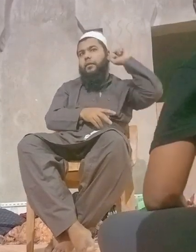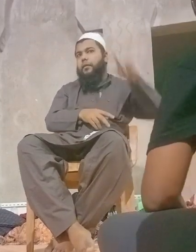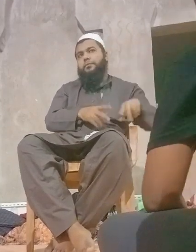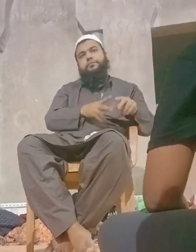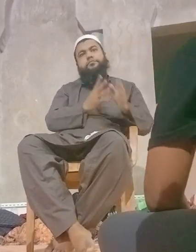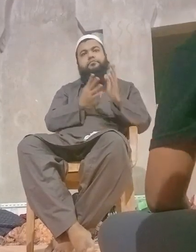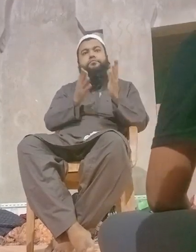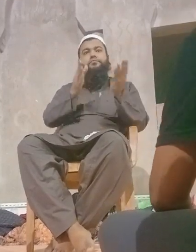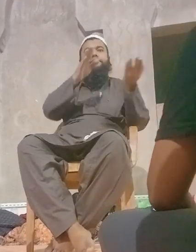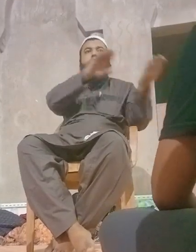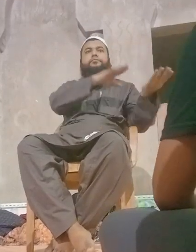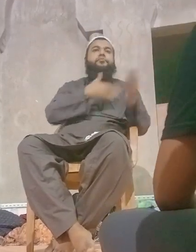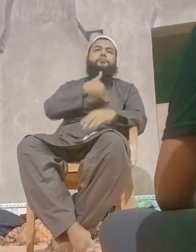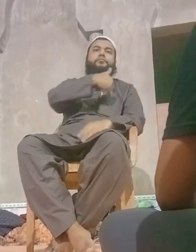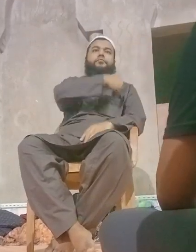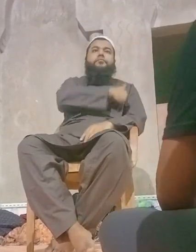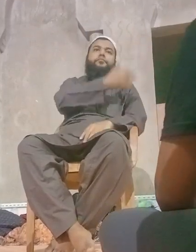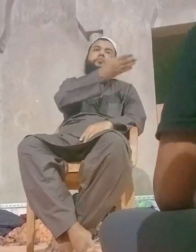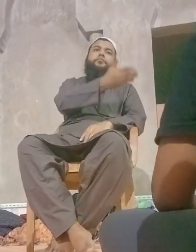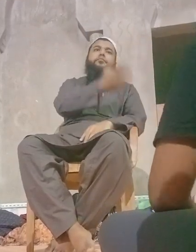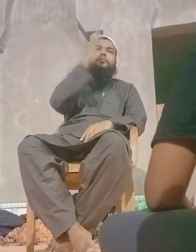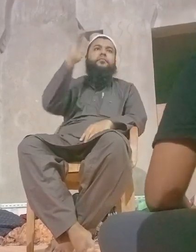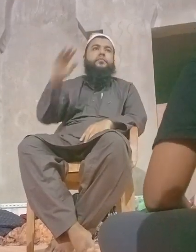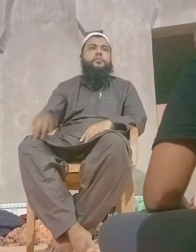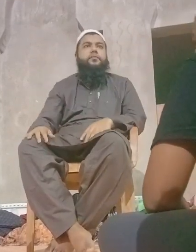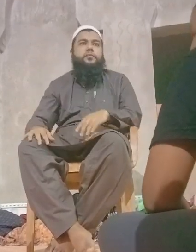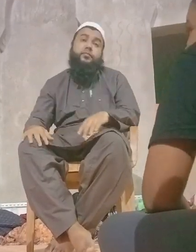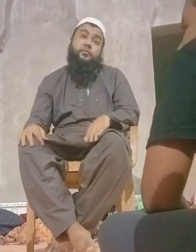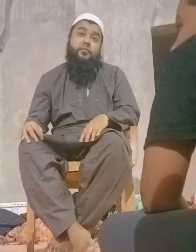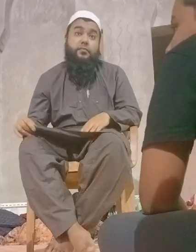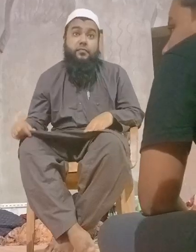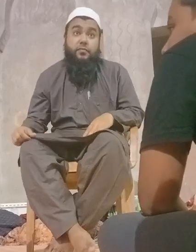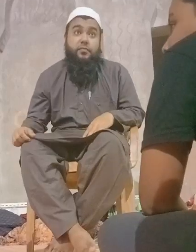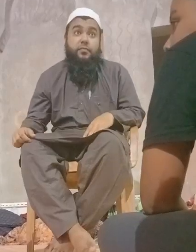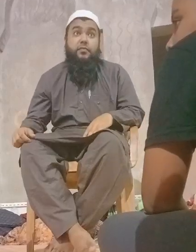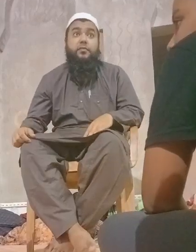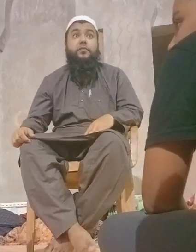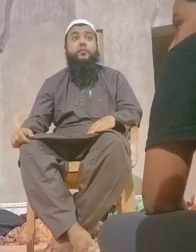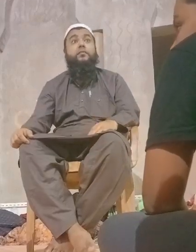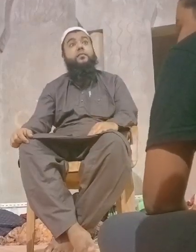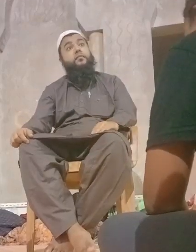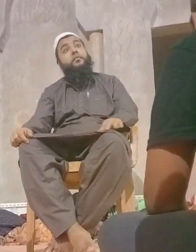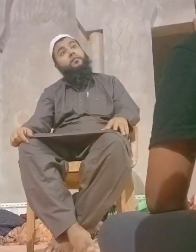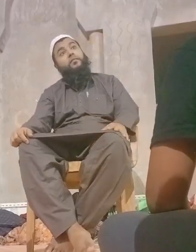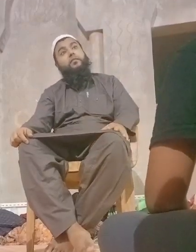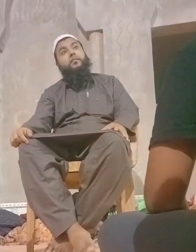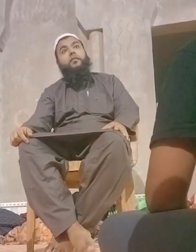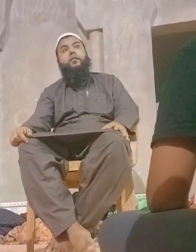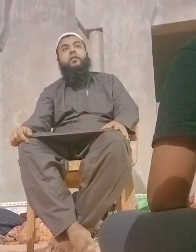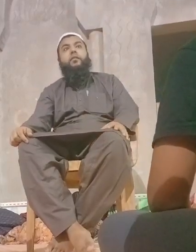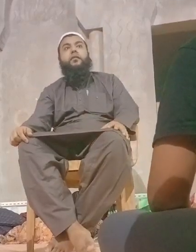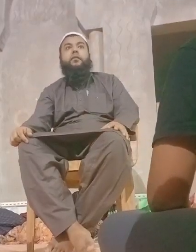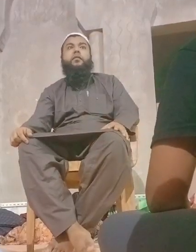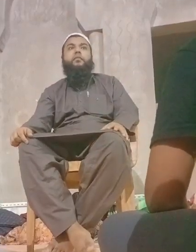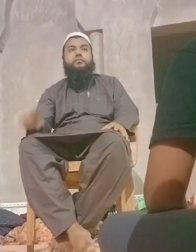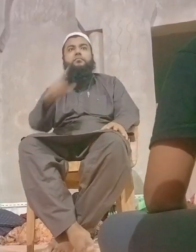কারখানা, তোর কোম্পানি, তুই চাকরি করতি, এত এত টাকার মালিক, এইসব স্মরণ করাবে, আর তার ভিতর দিয়ে